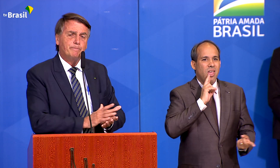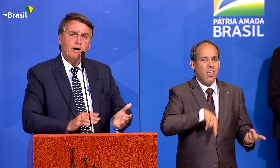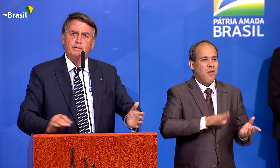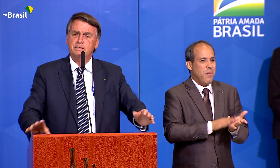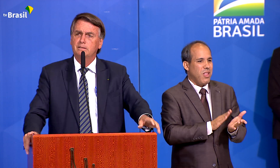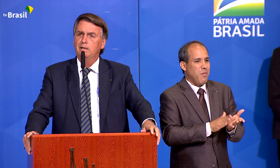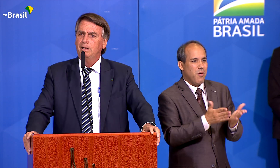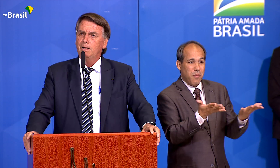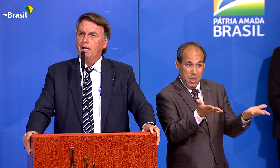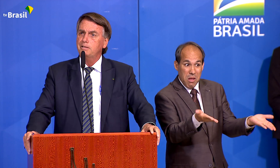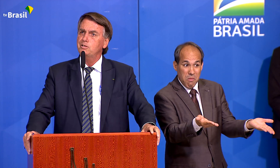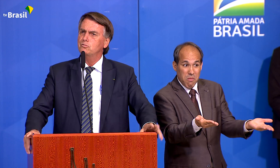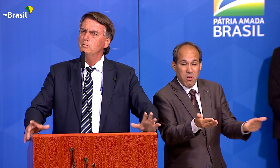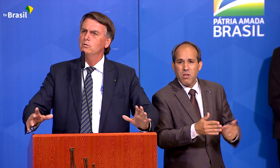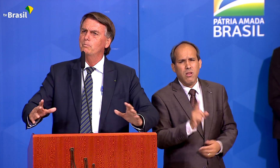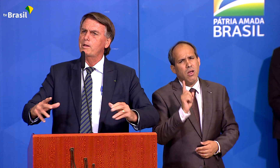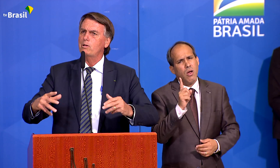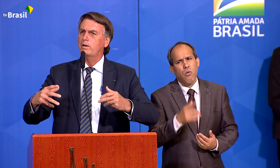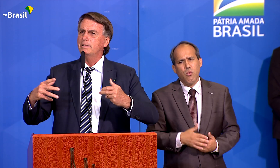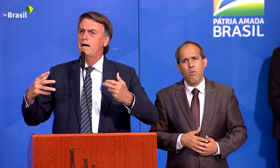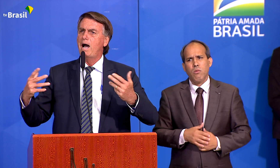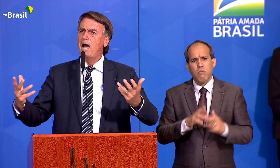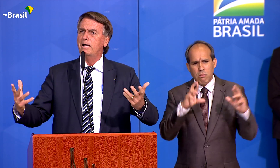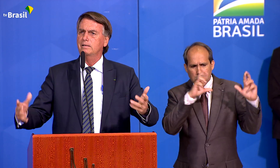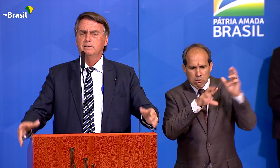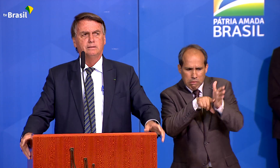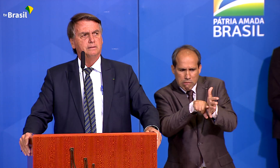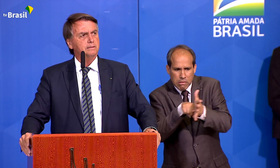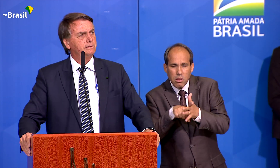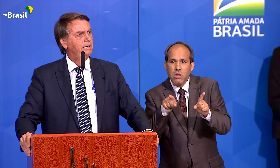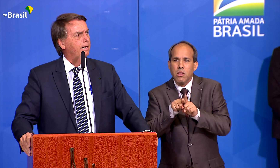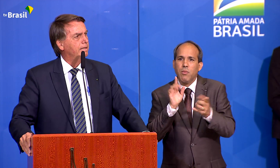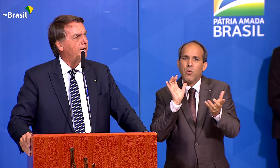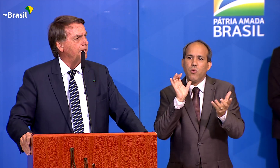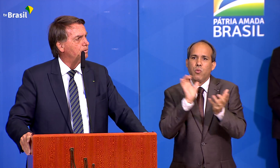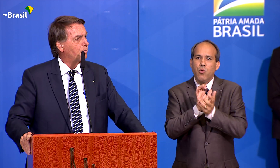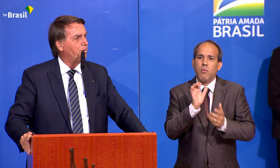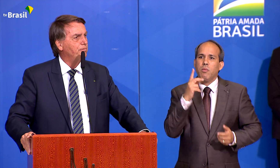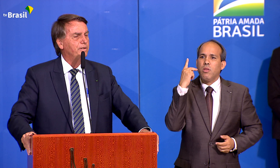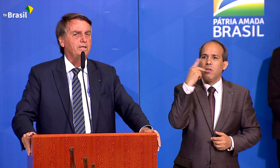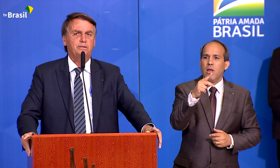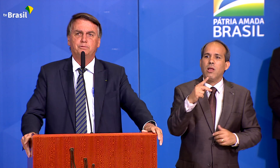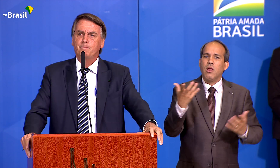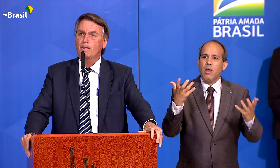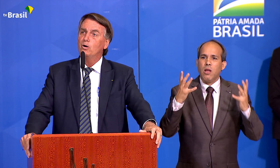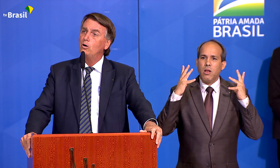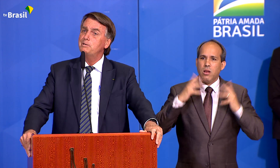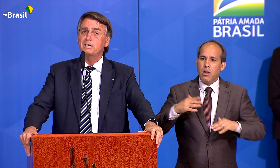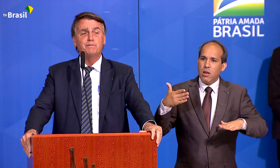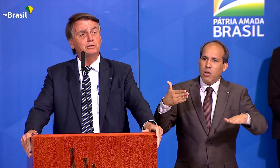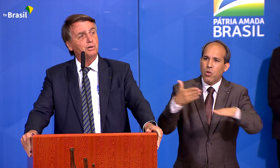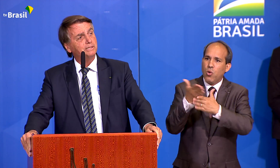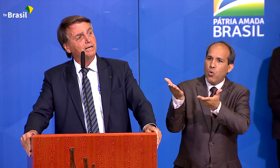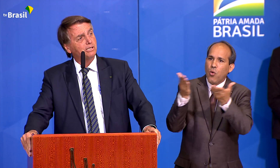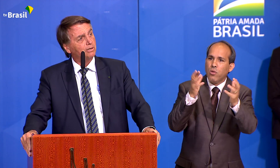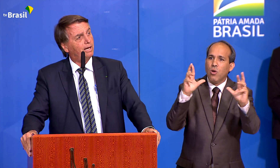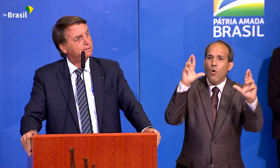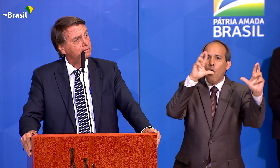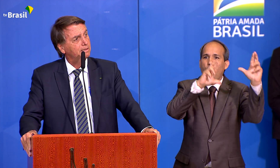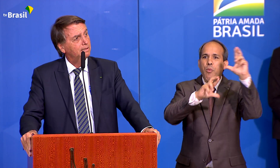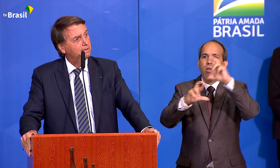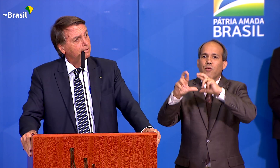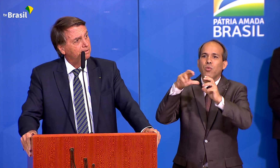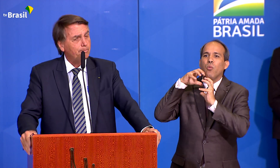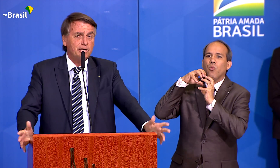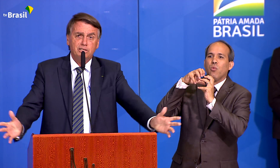iremos falar para bater palmas assim como o pessoal que é dar de legalidade convidando observadores